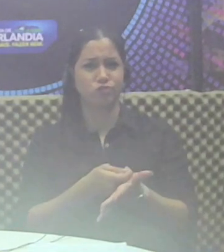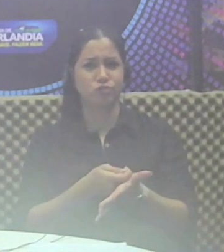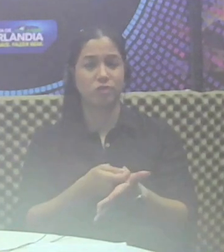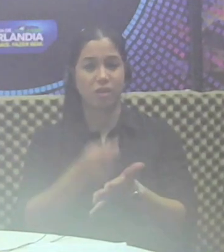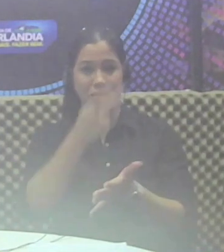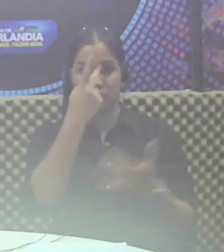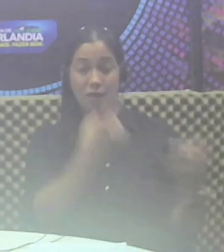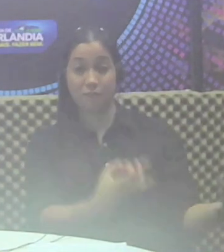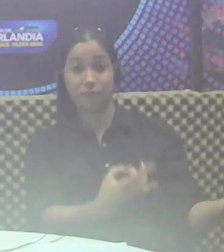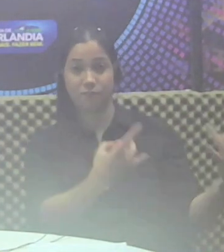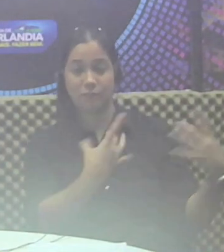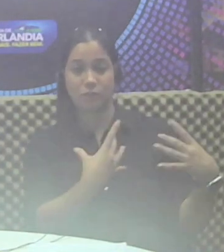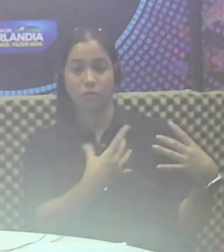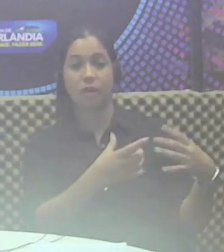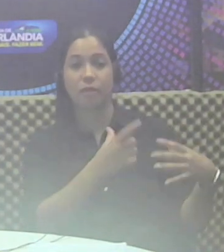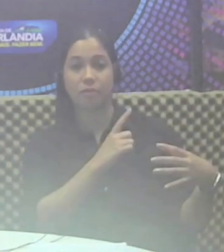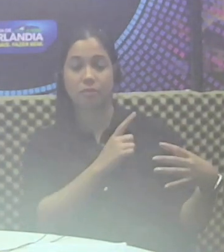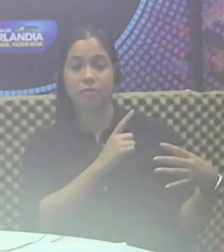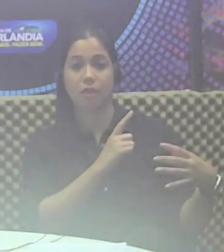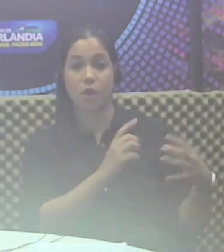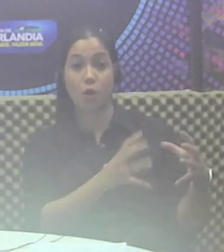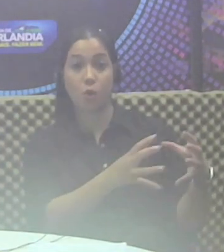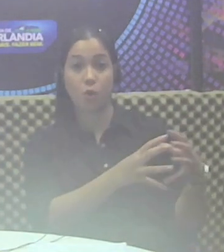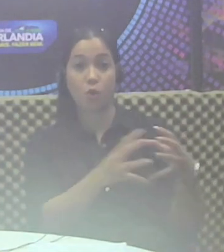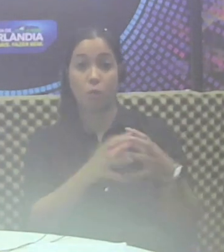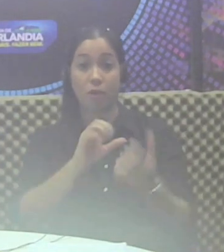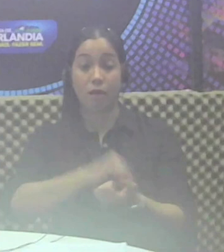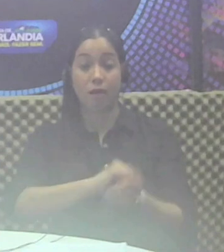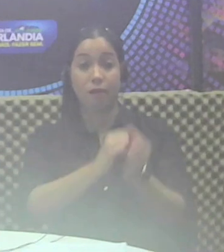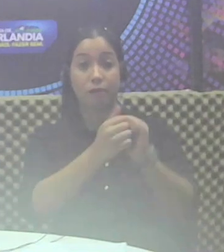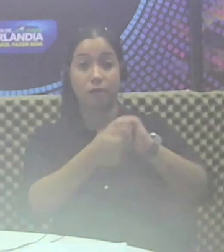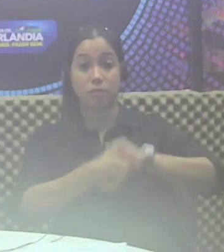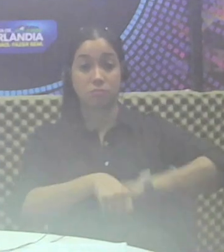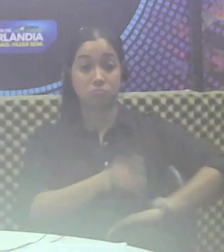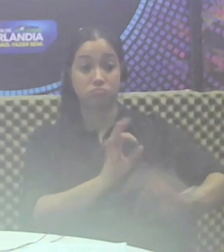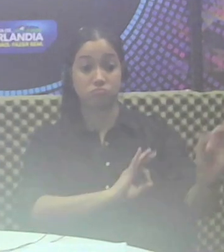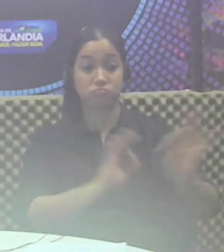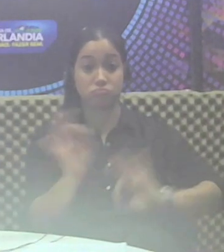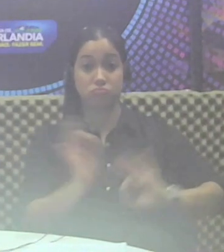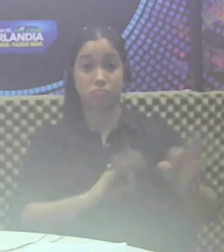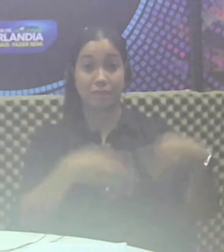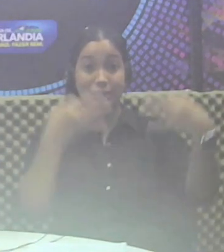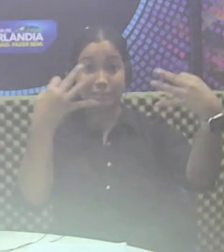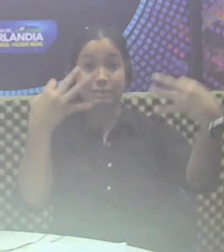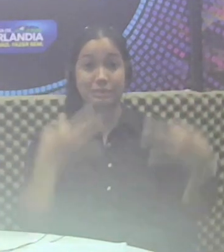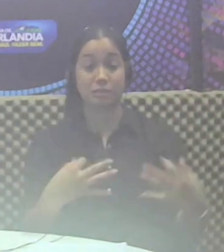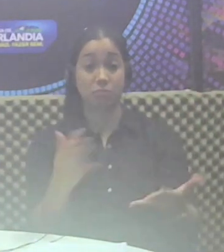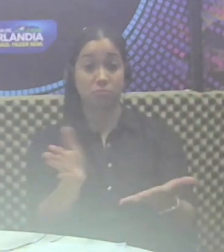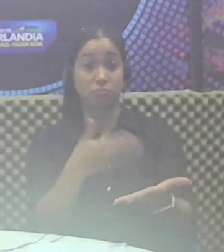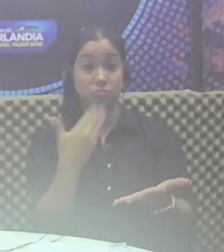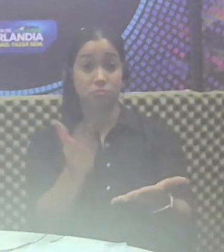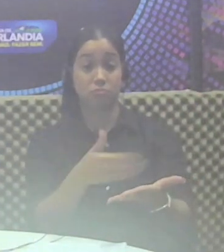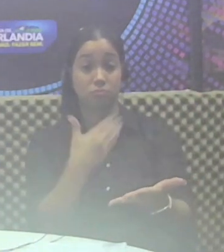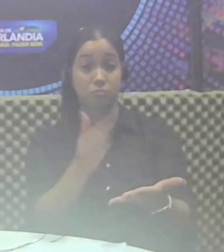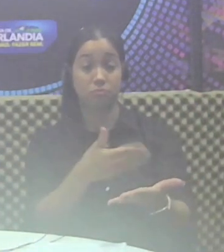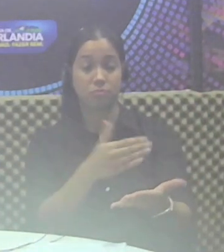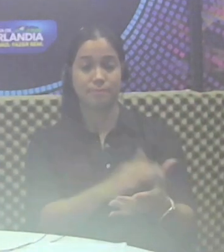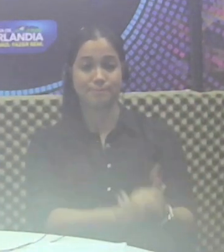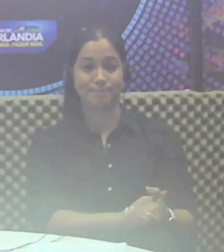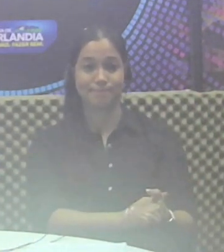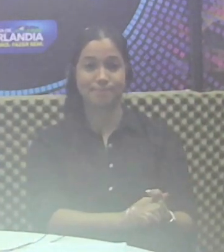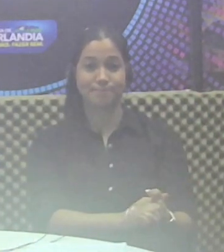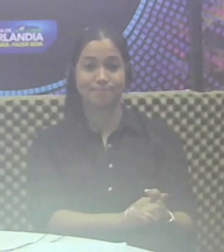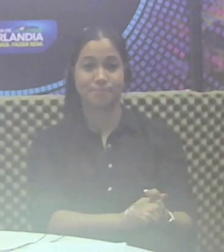fornecedor disponibilize equipes para a adequação dos kits com a versão correta dos cadernos do tipo brochurão.